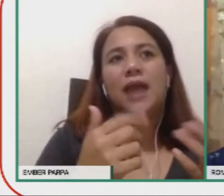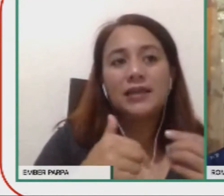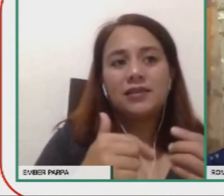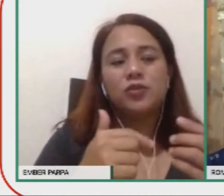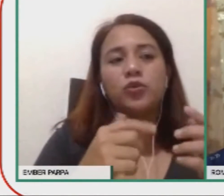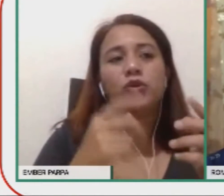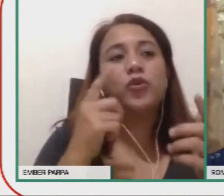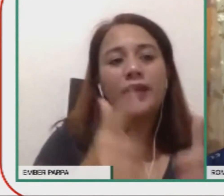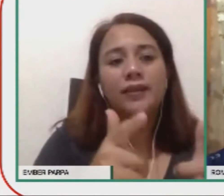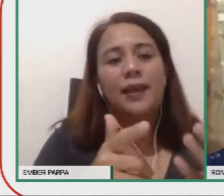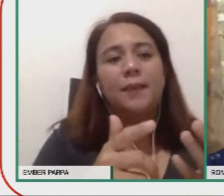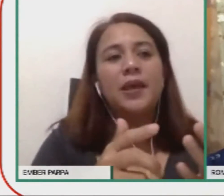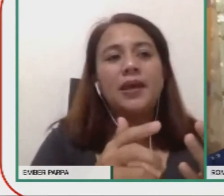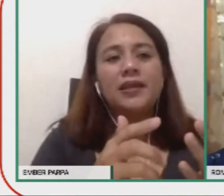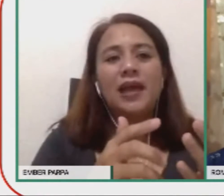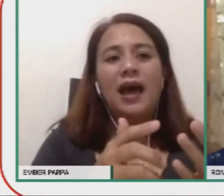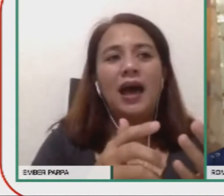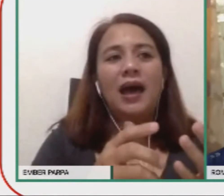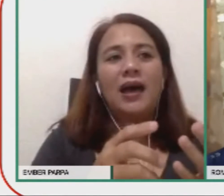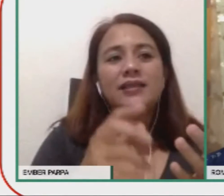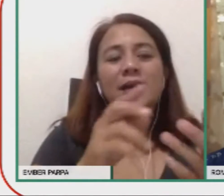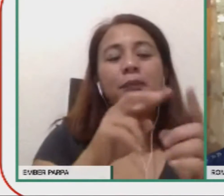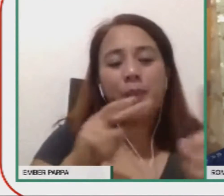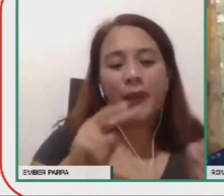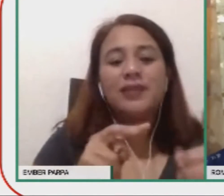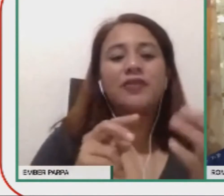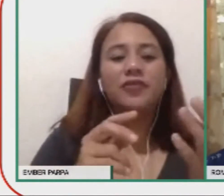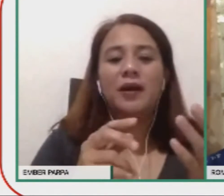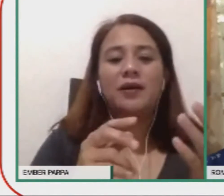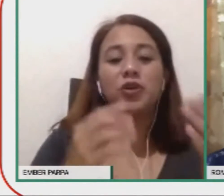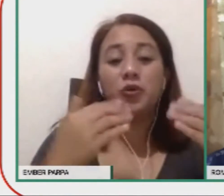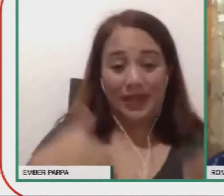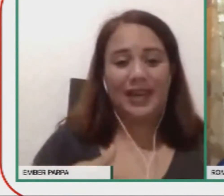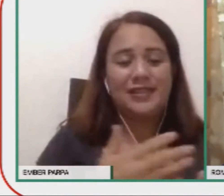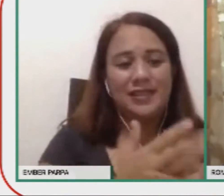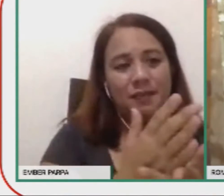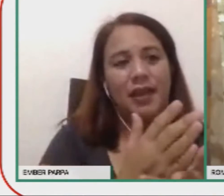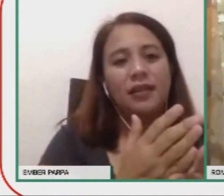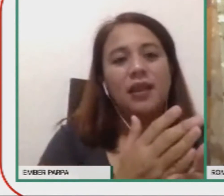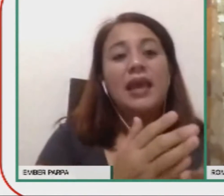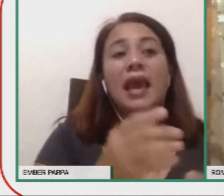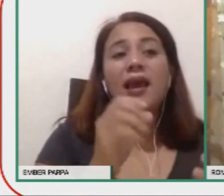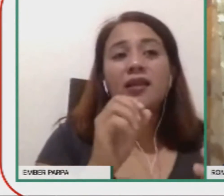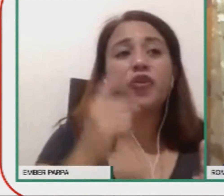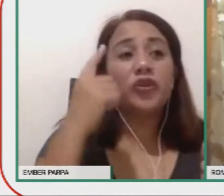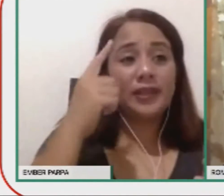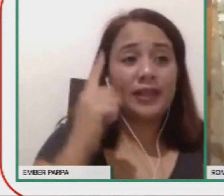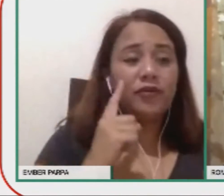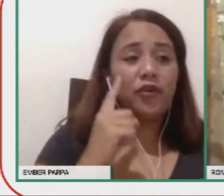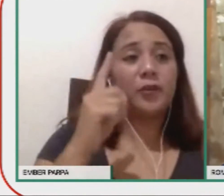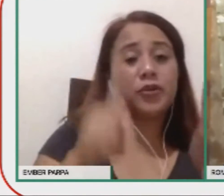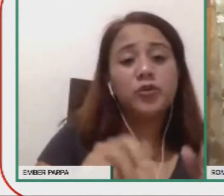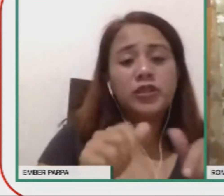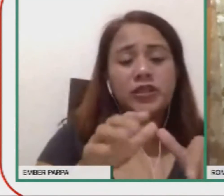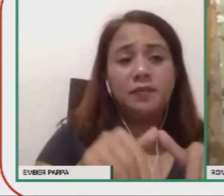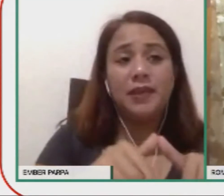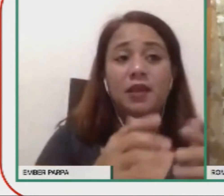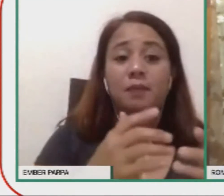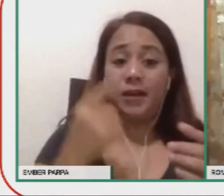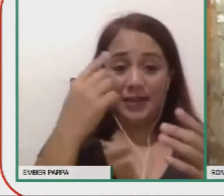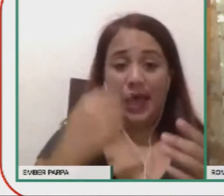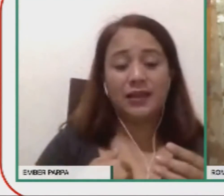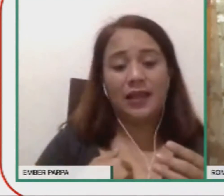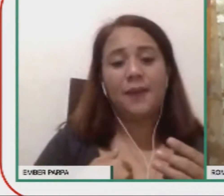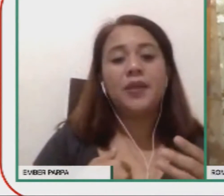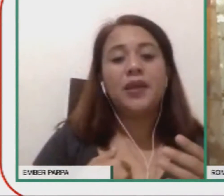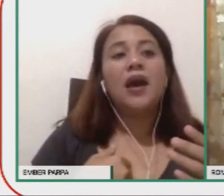us to look at them na sa perspective ng human rights naman. And for the persons with disability, para sa